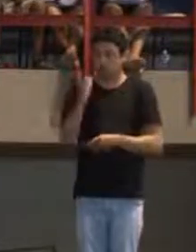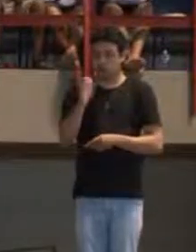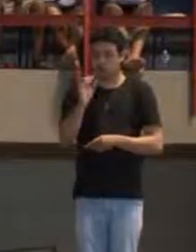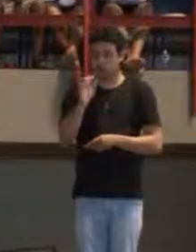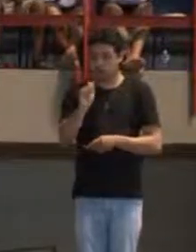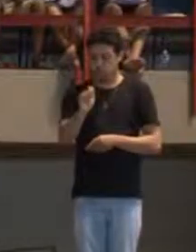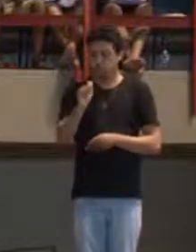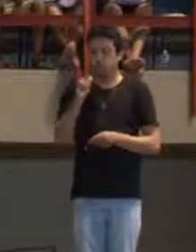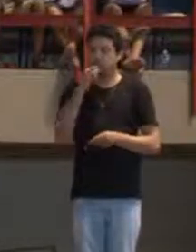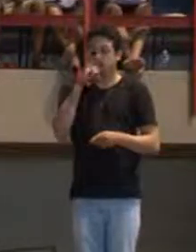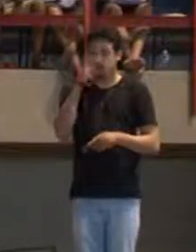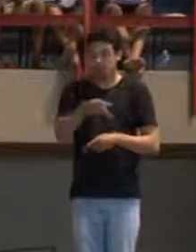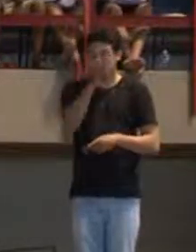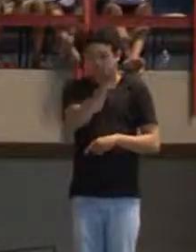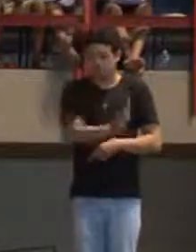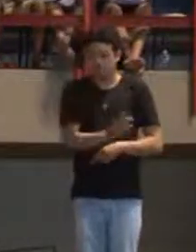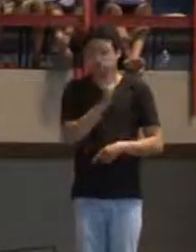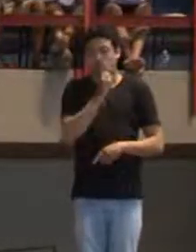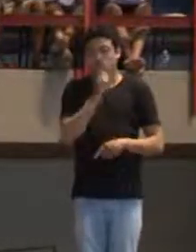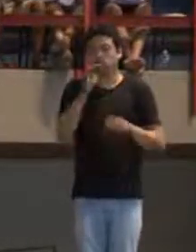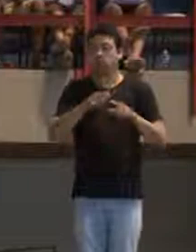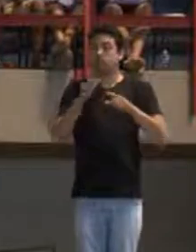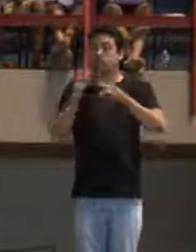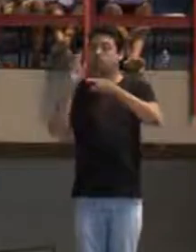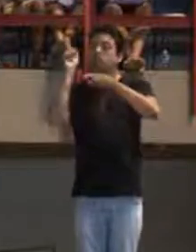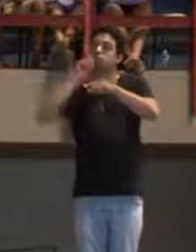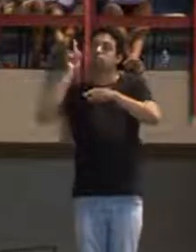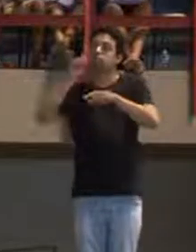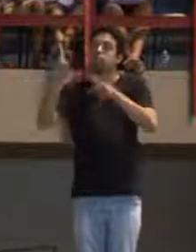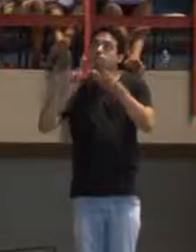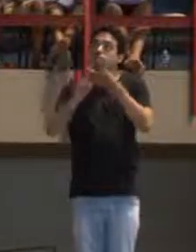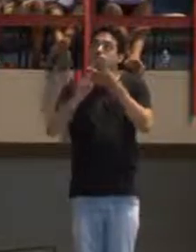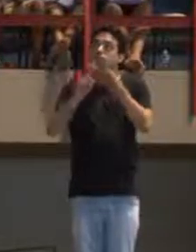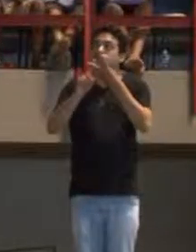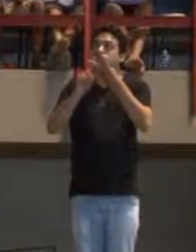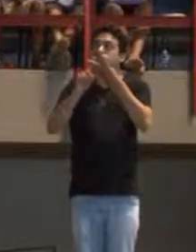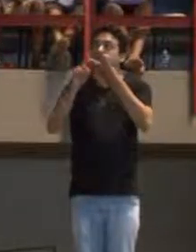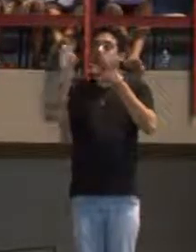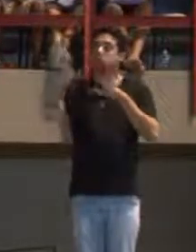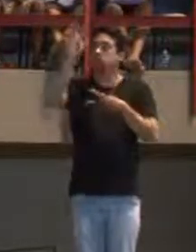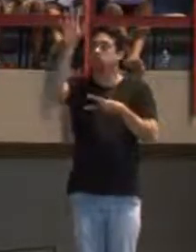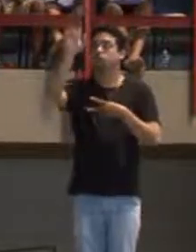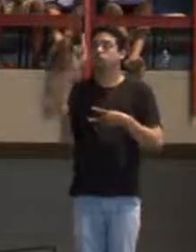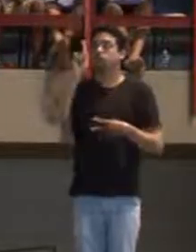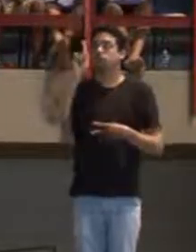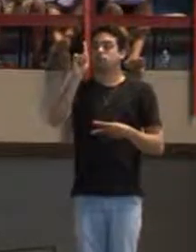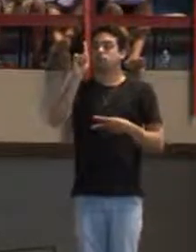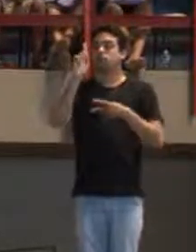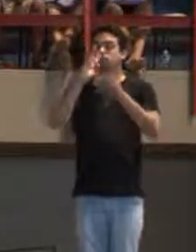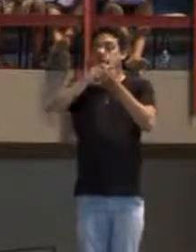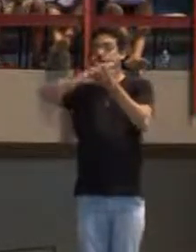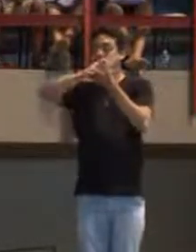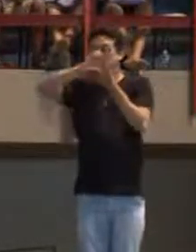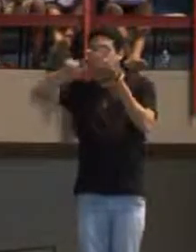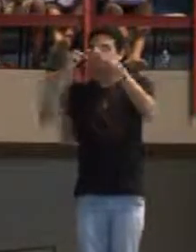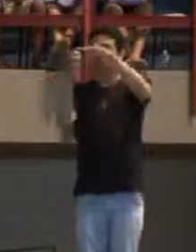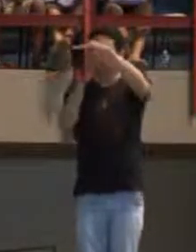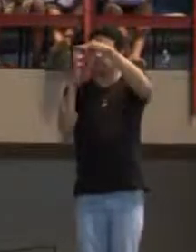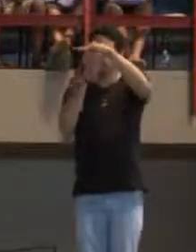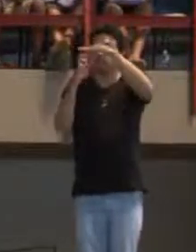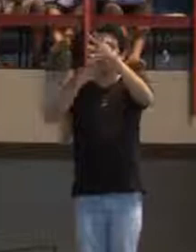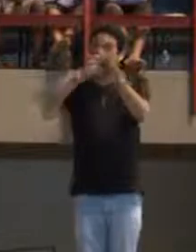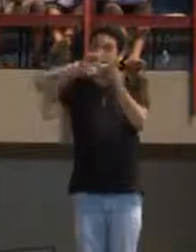ainda no Brasil. Mas se você for para os Estados Unidos, a General Motors, a Toyota no Japão,